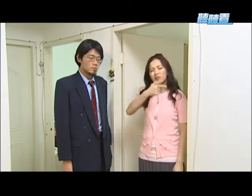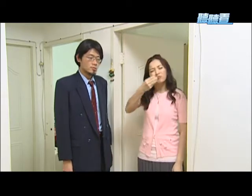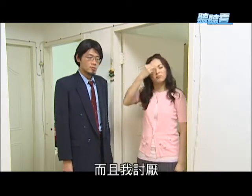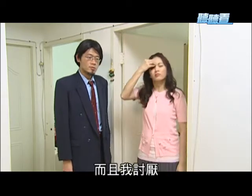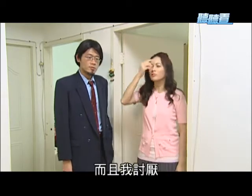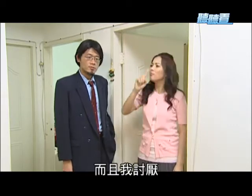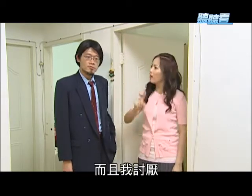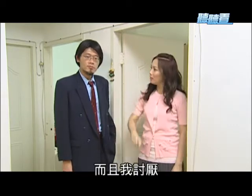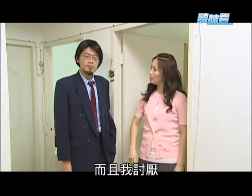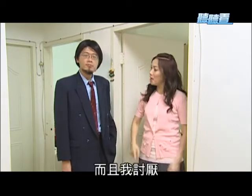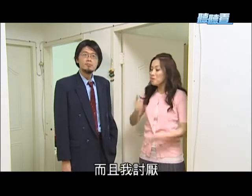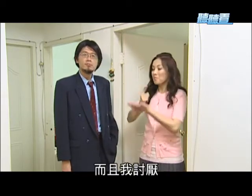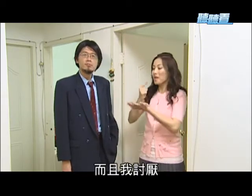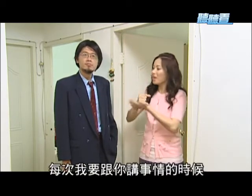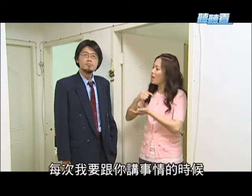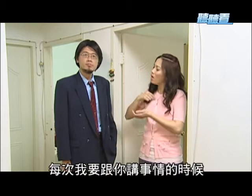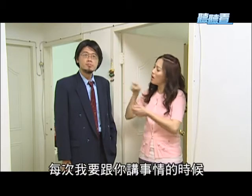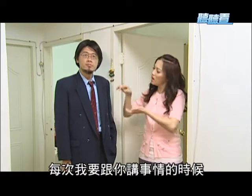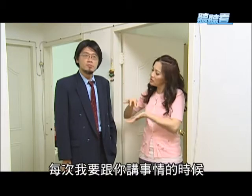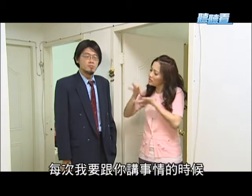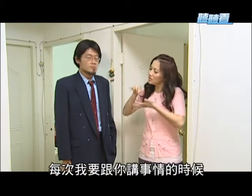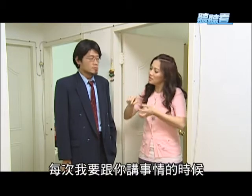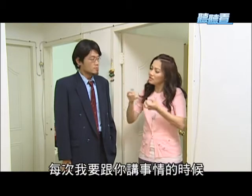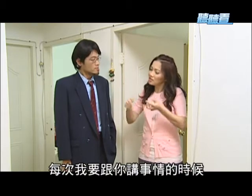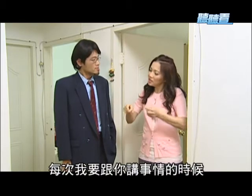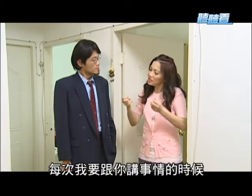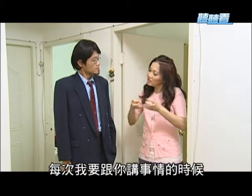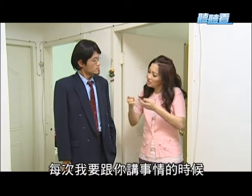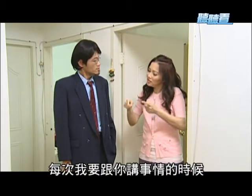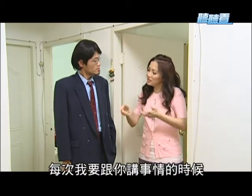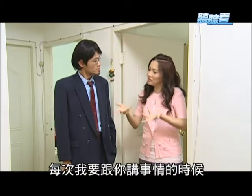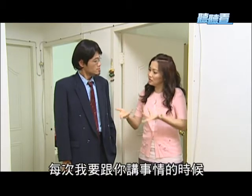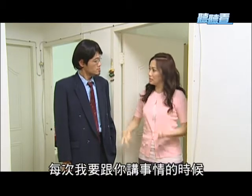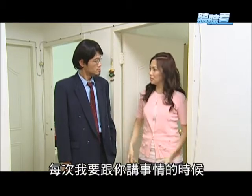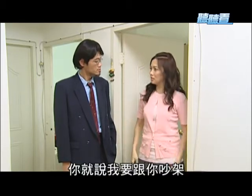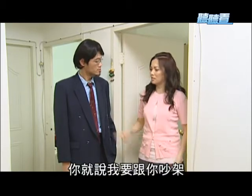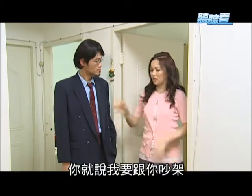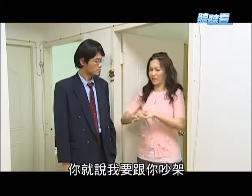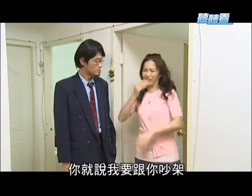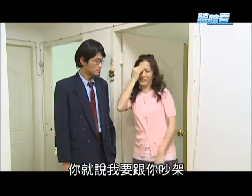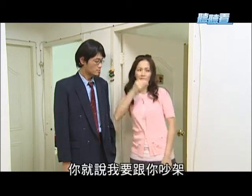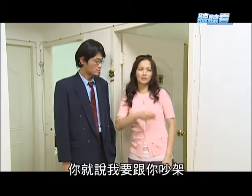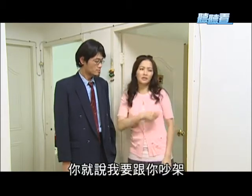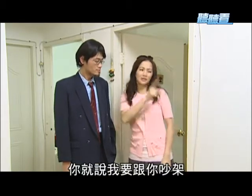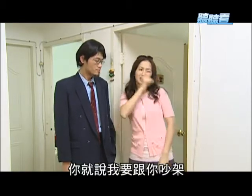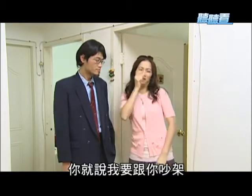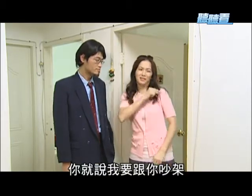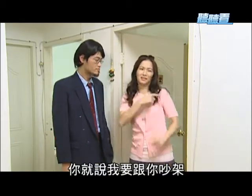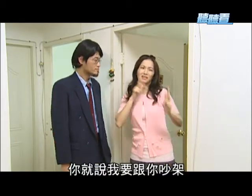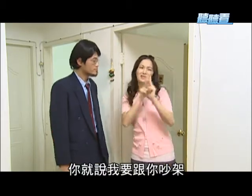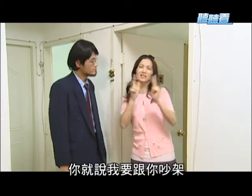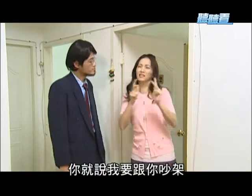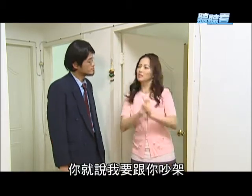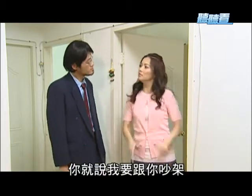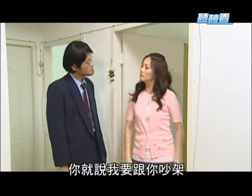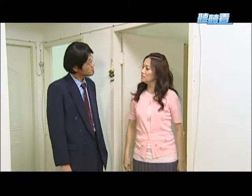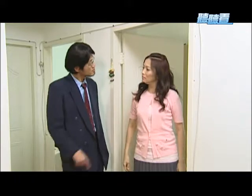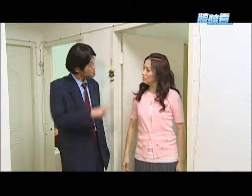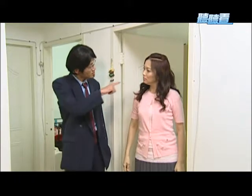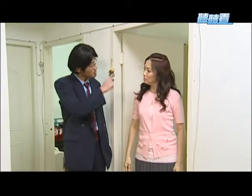且我讨厌每次我要跟你讲事情的时候，你就说我要跟你吵架。 你现